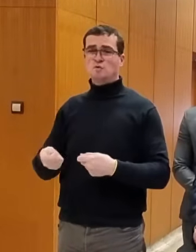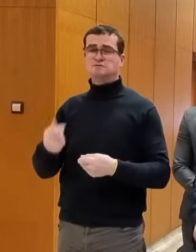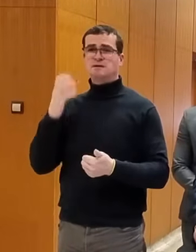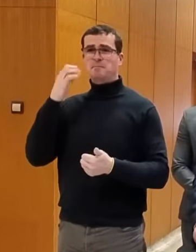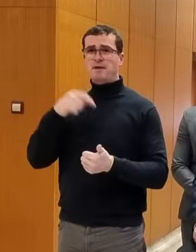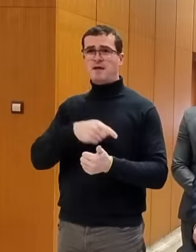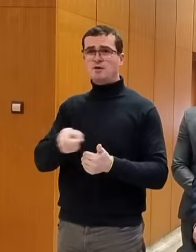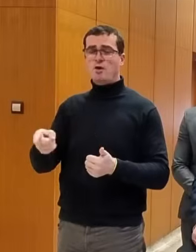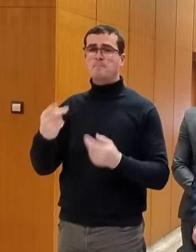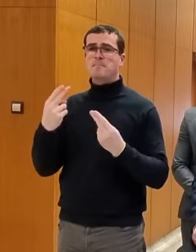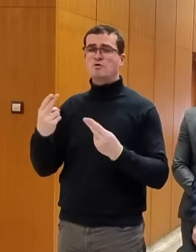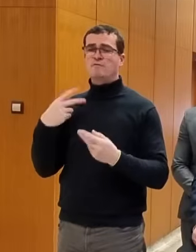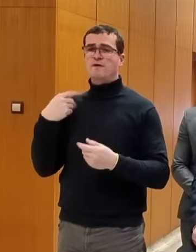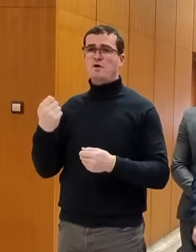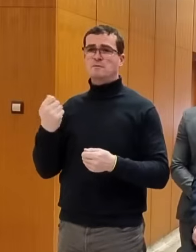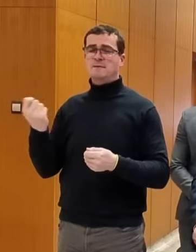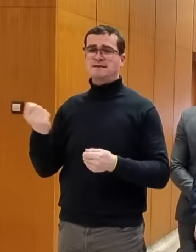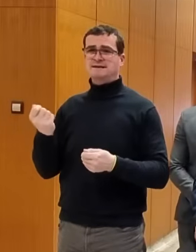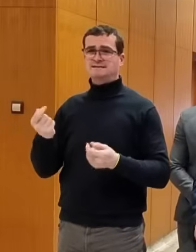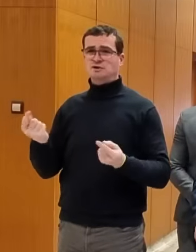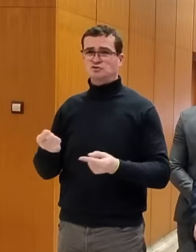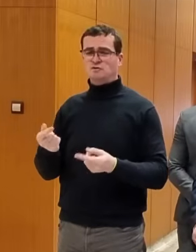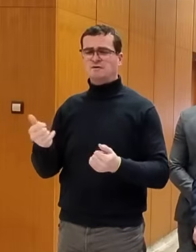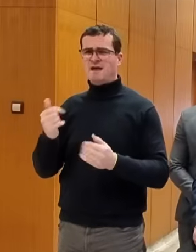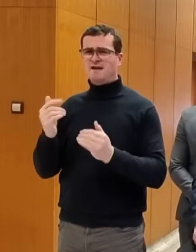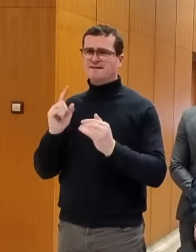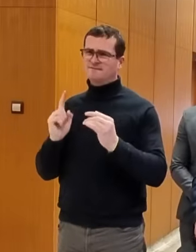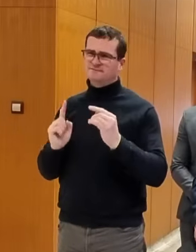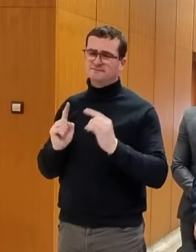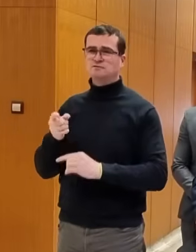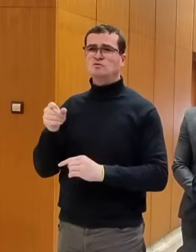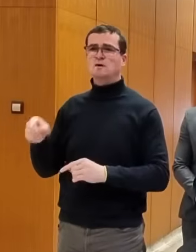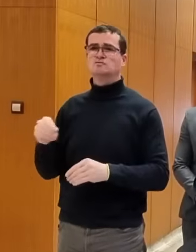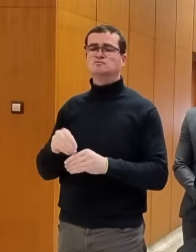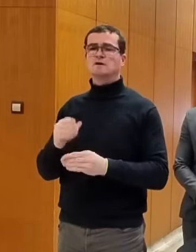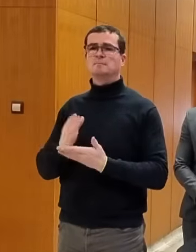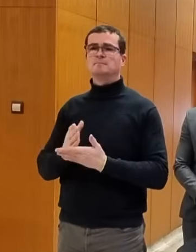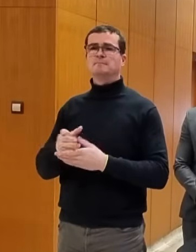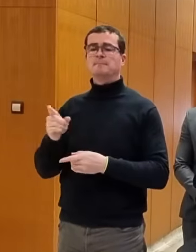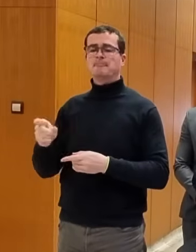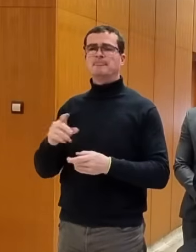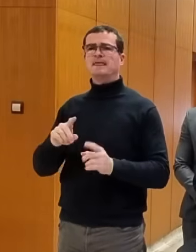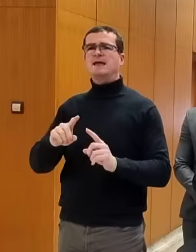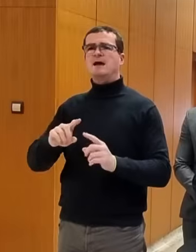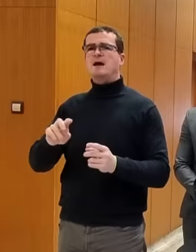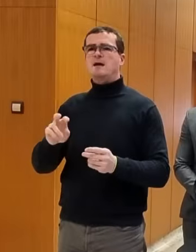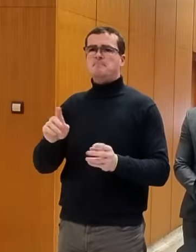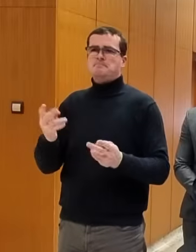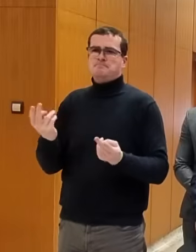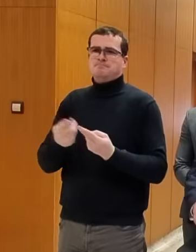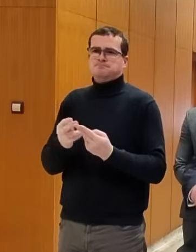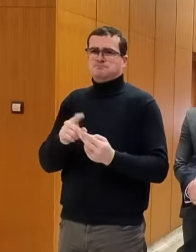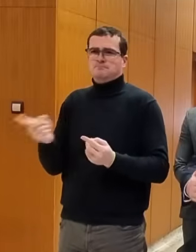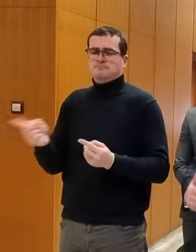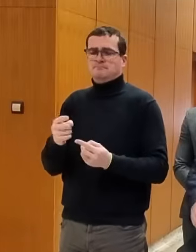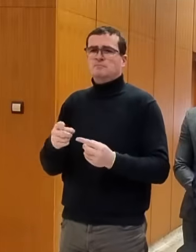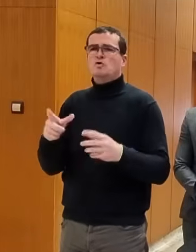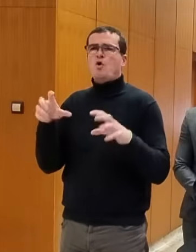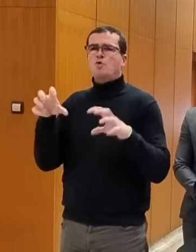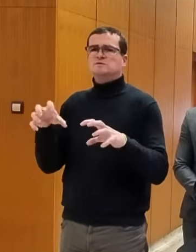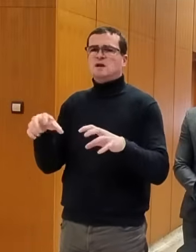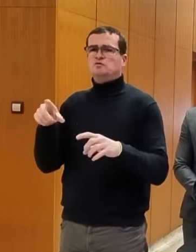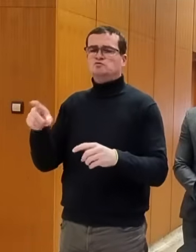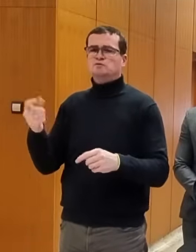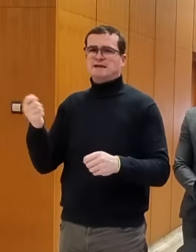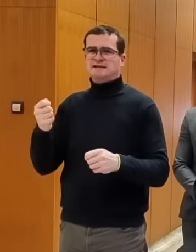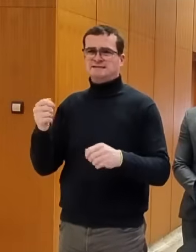jednotlivým páchateľom za majetkovú ekonomickú trestnú činnosť, sú naozaj tak vysoké, že vlastne alternujú ten odstrašujúci účinok